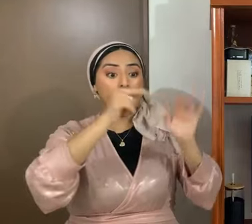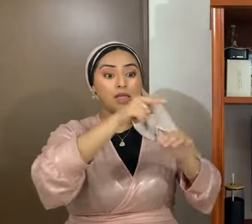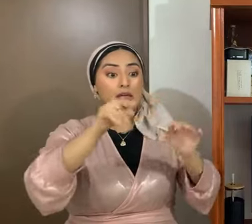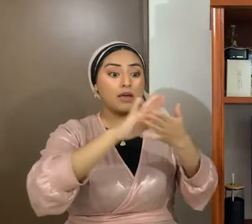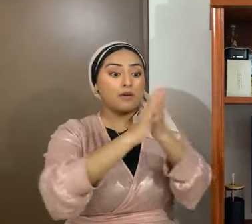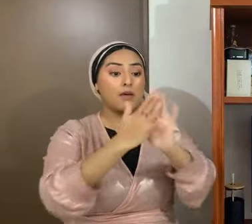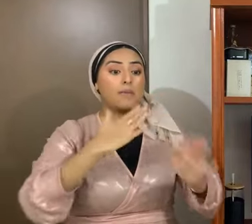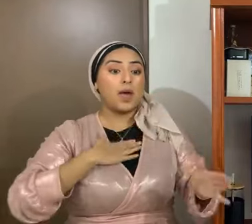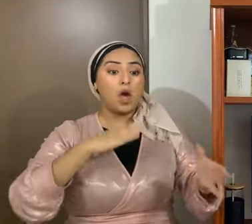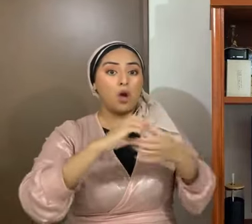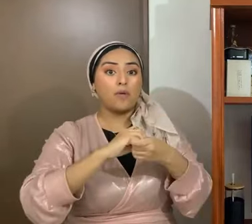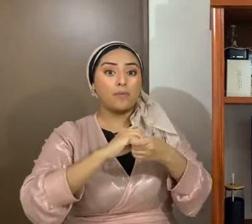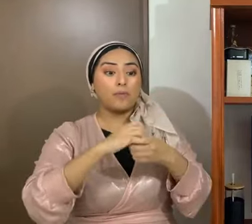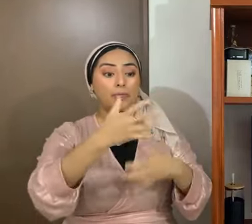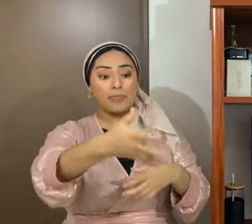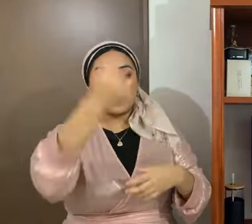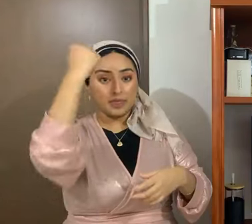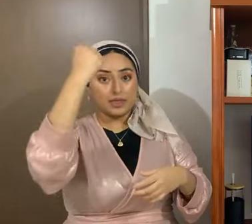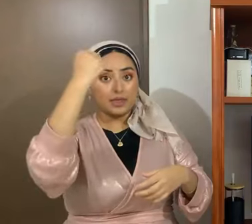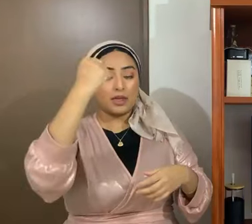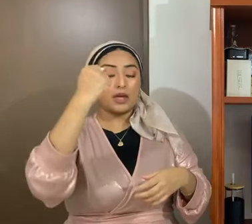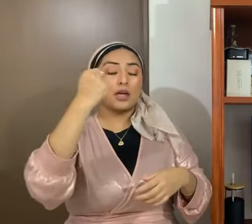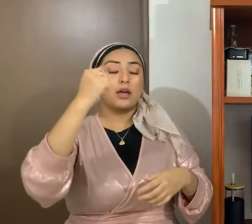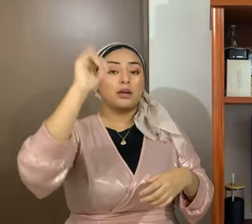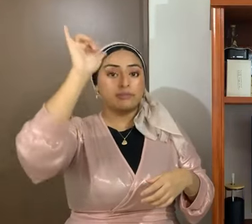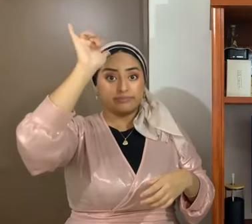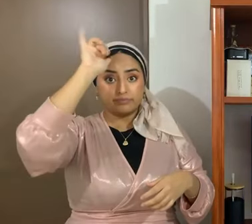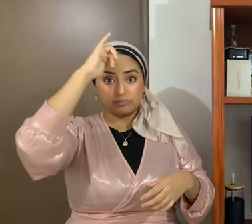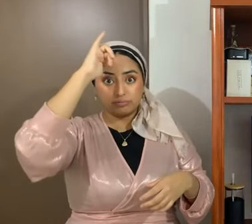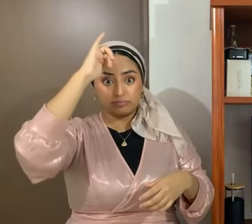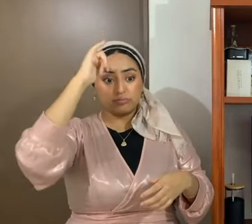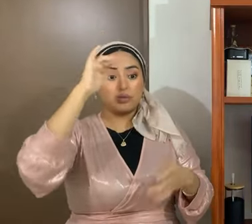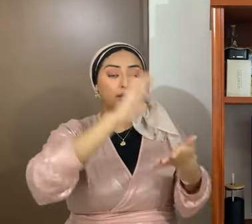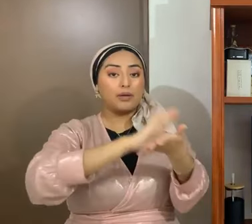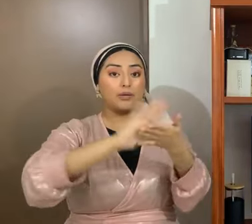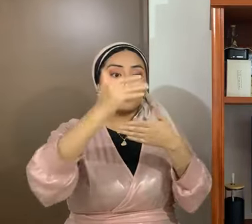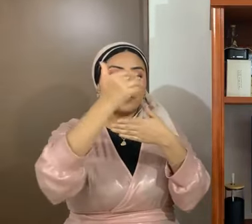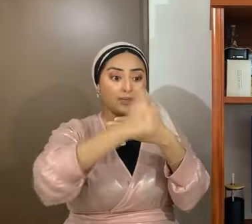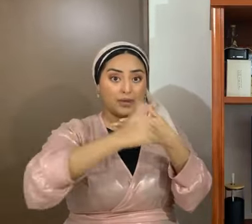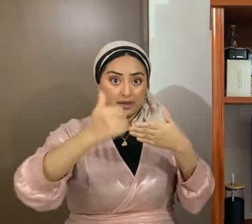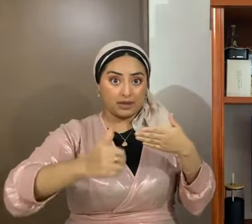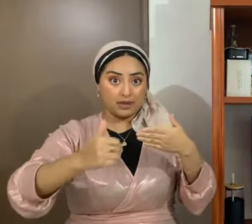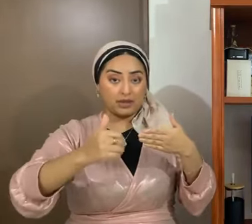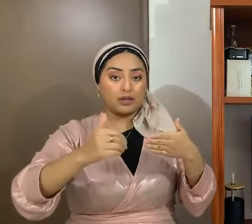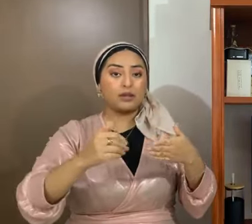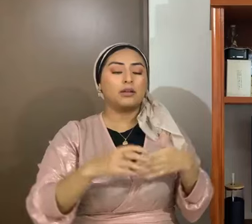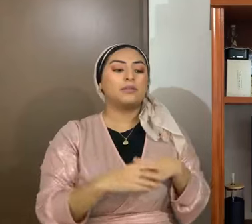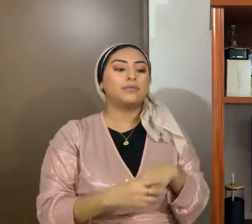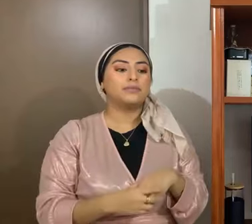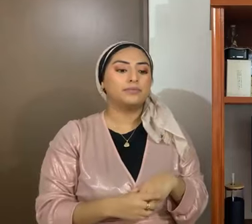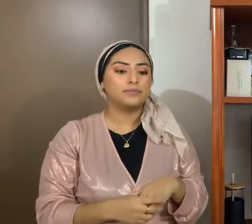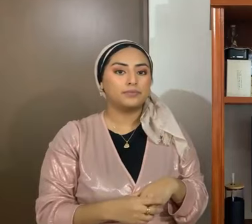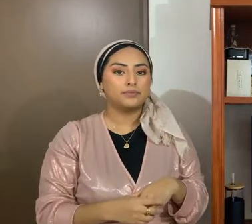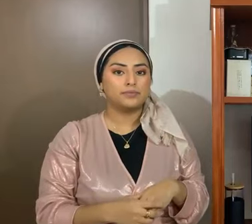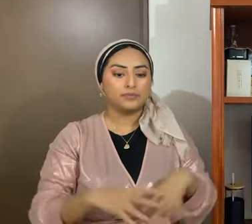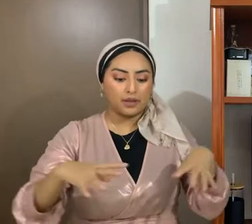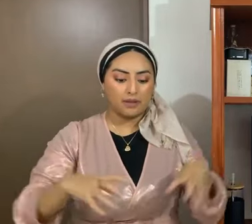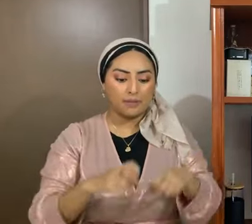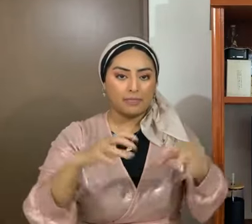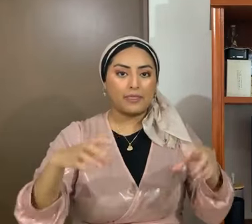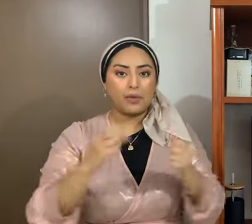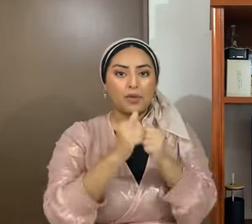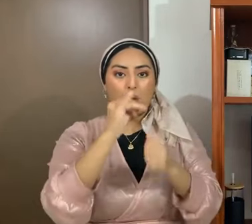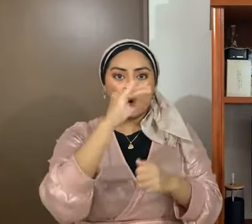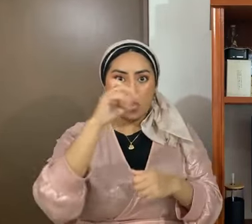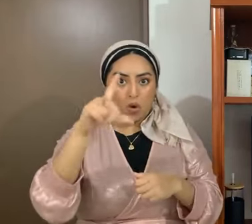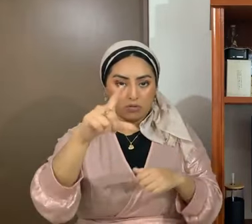mis Kohanim. Toma un becerro de la vacada, 2 carneros sin defecto y panes sin levadura, y tortas sin levadura amasadas con aceite, y